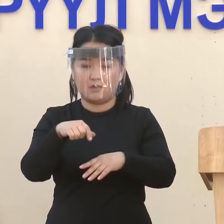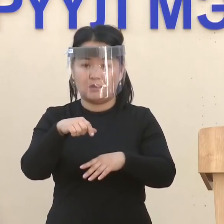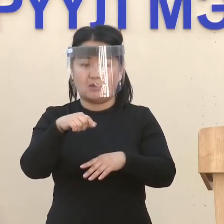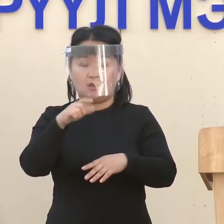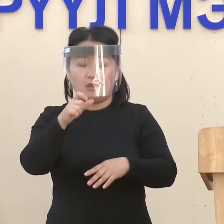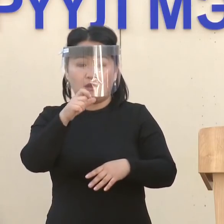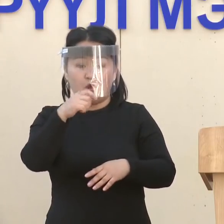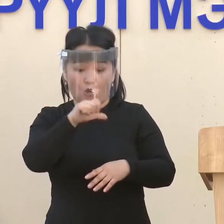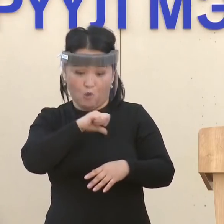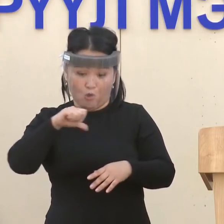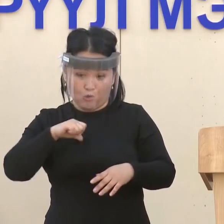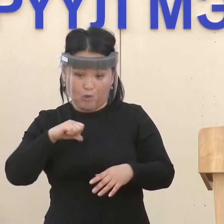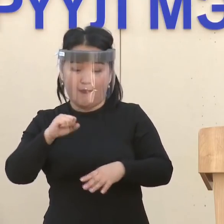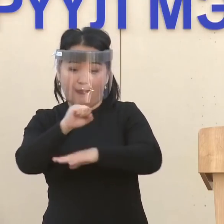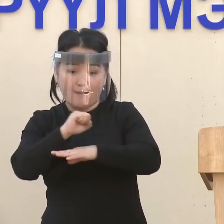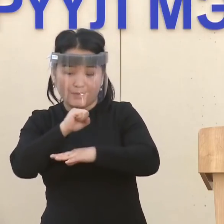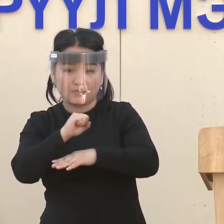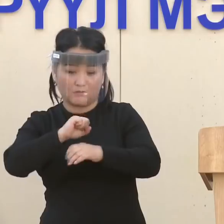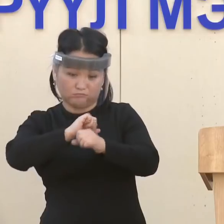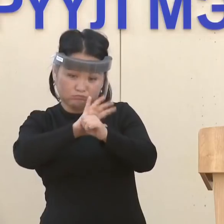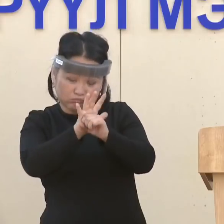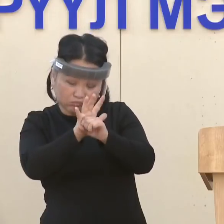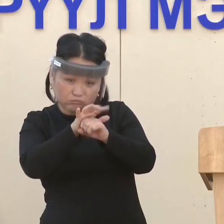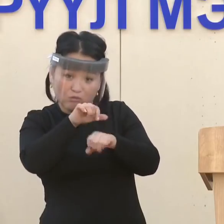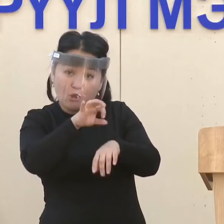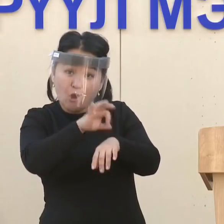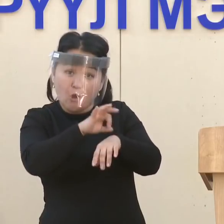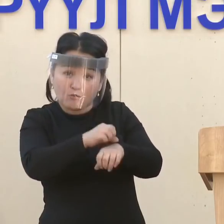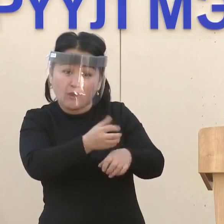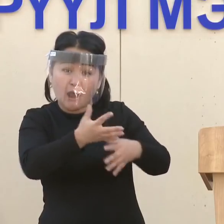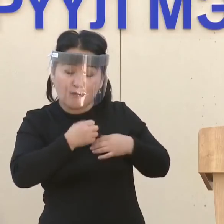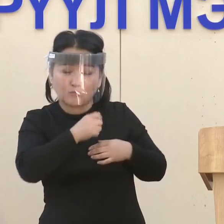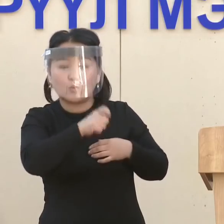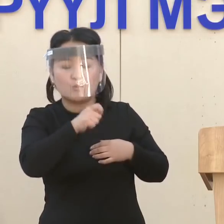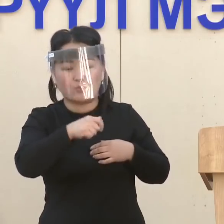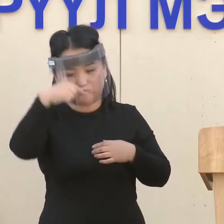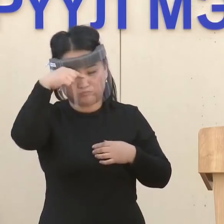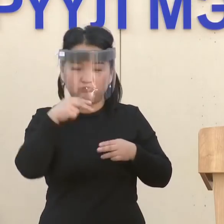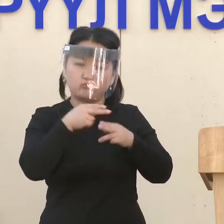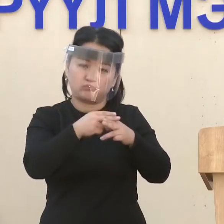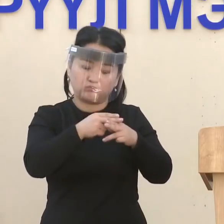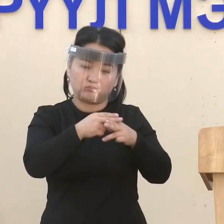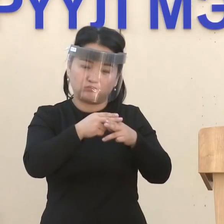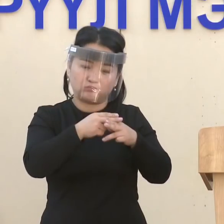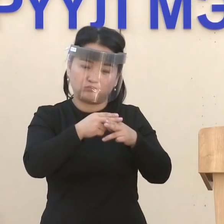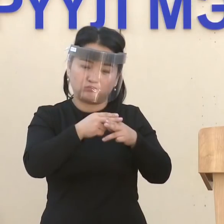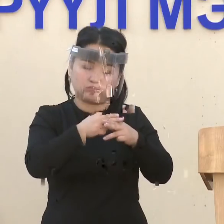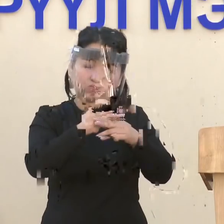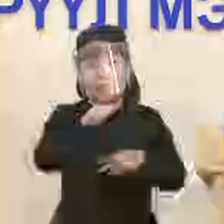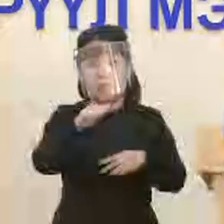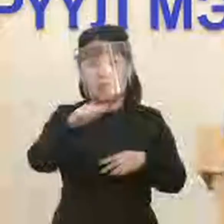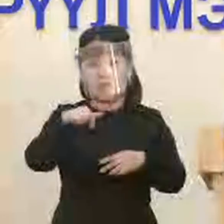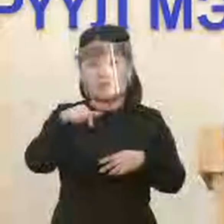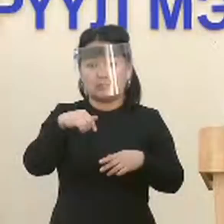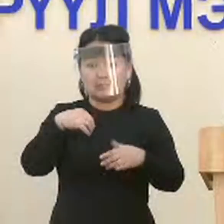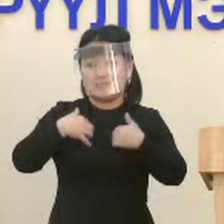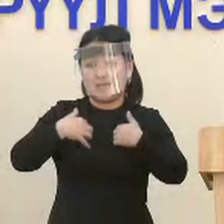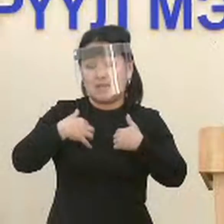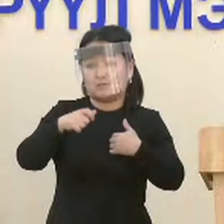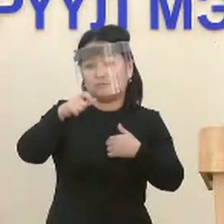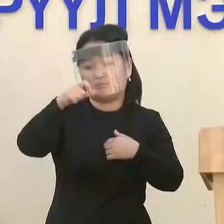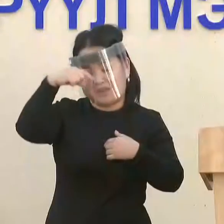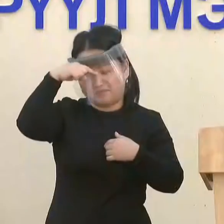ийм одоо бас санал гаргаж байгаа. А энэ үедээ харин халдвар төвчин судлын үндэсний төвд эмч мэрэгчлэнүүдээ 50 цагт нь ирж даллагжуулаад цаашдаа бол